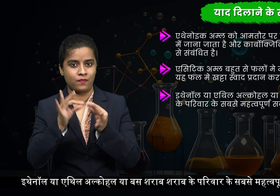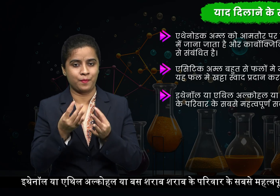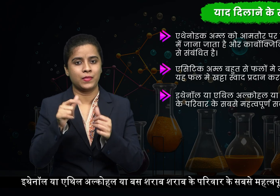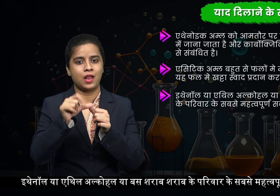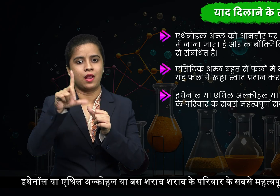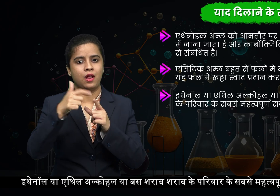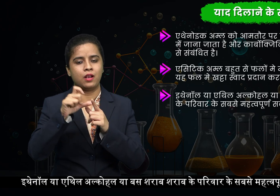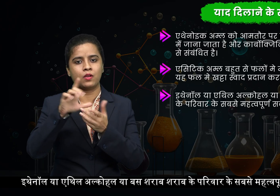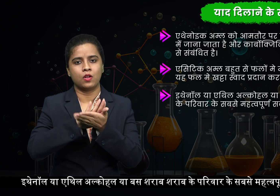एक है।